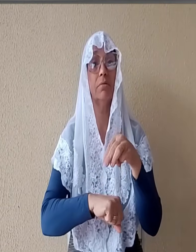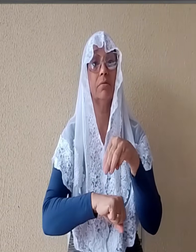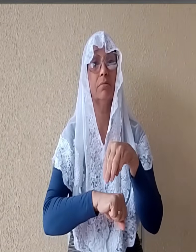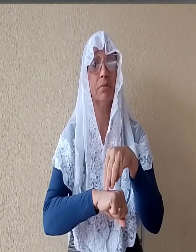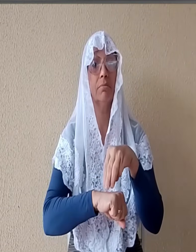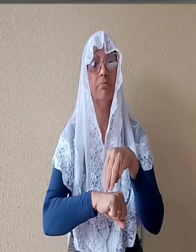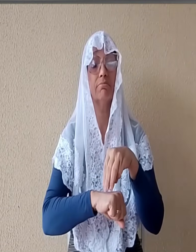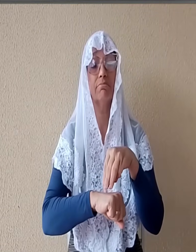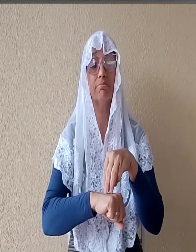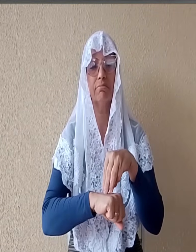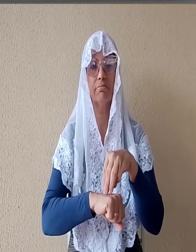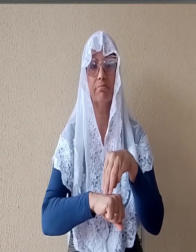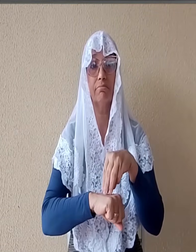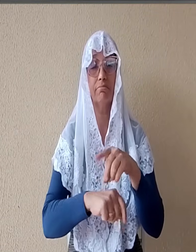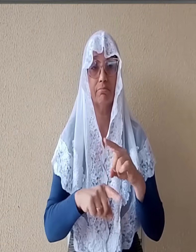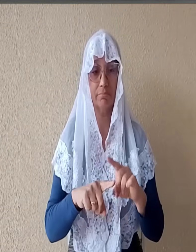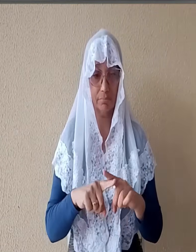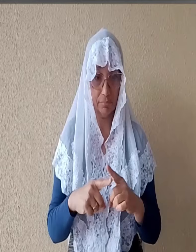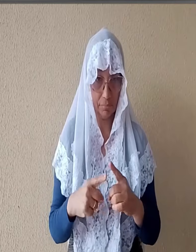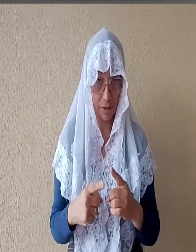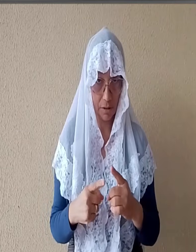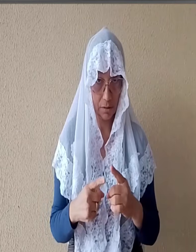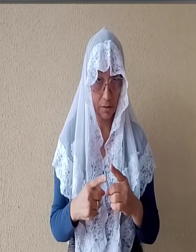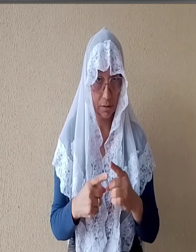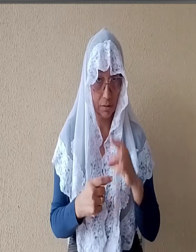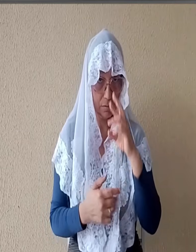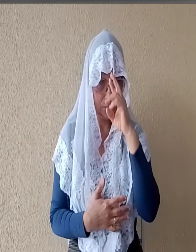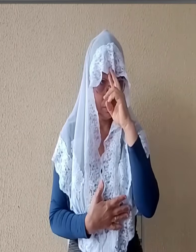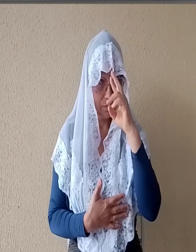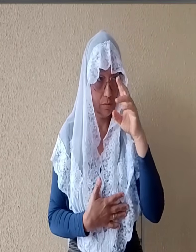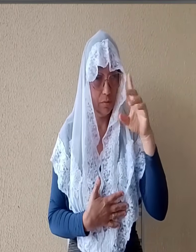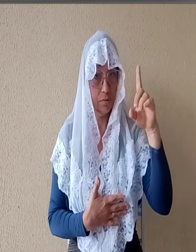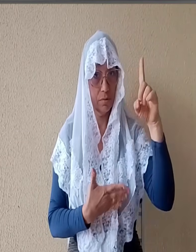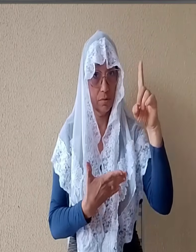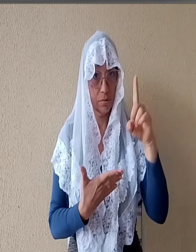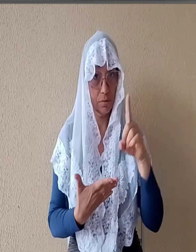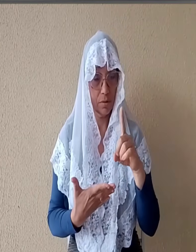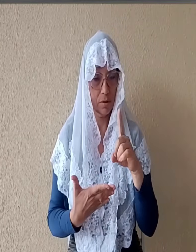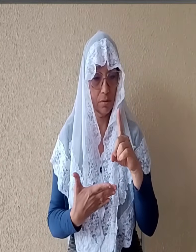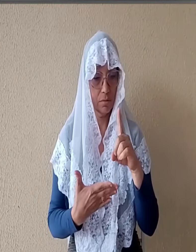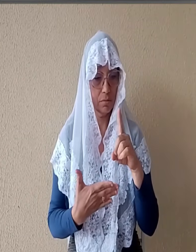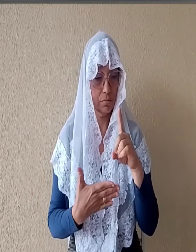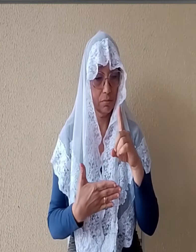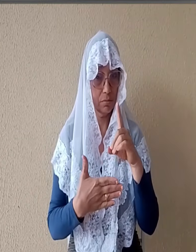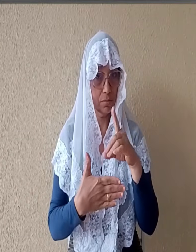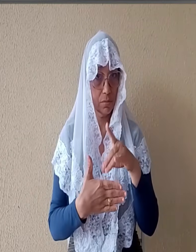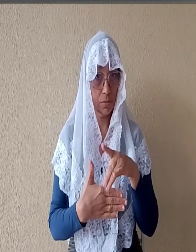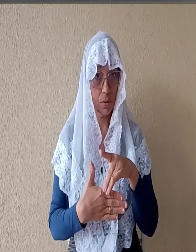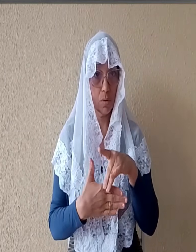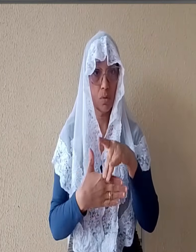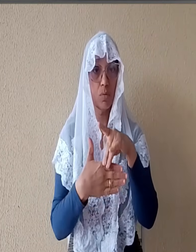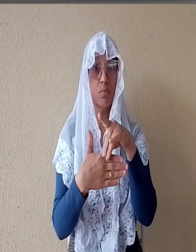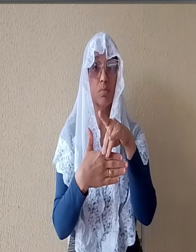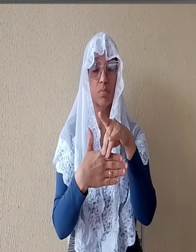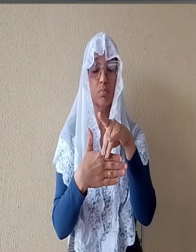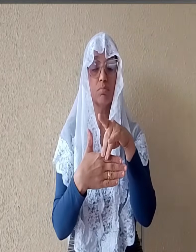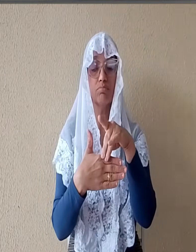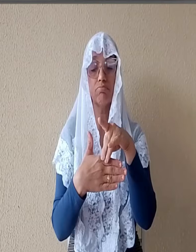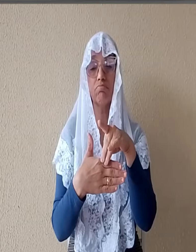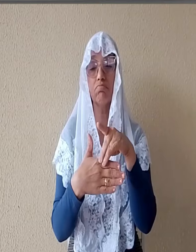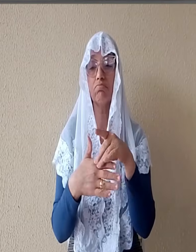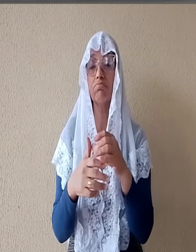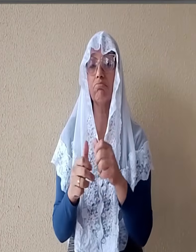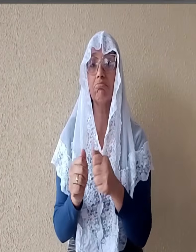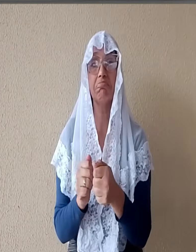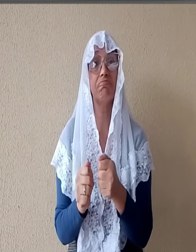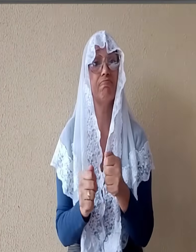2, 3, 4 ancião, é para voltar do jeito que estava. Levamos 3 nomes para ancião, irmão. É na